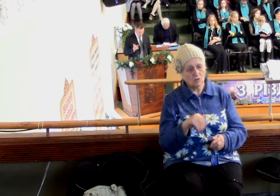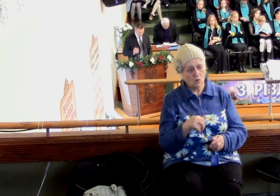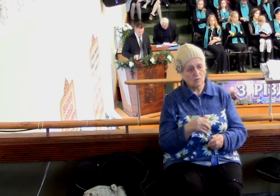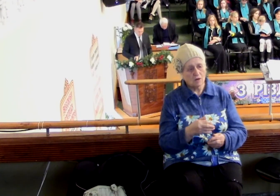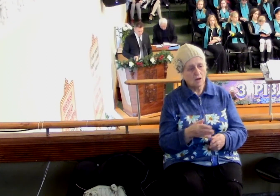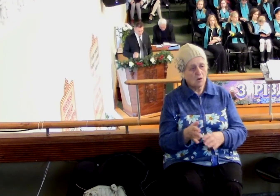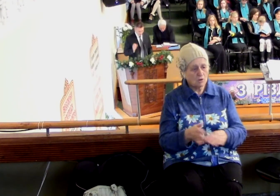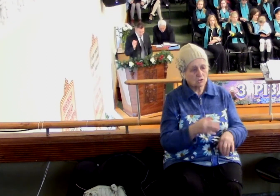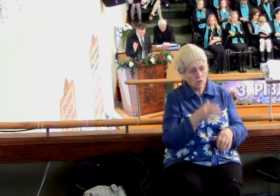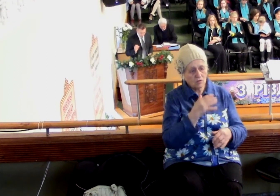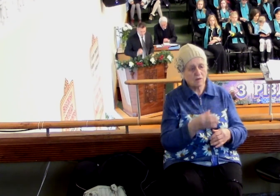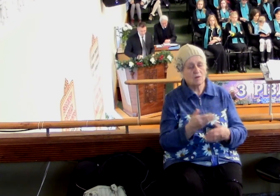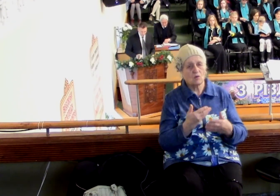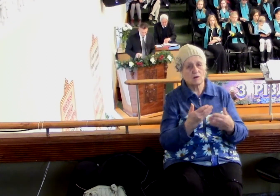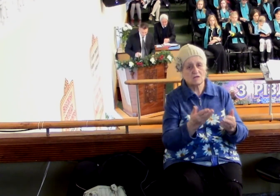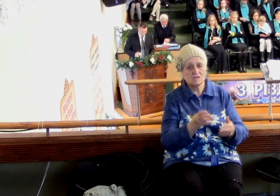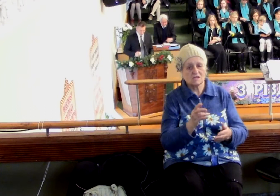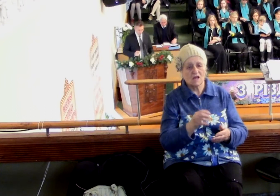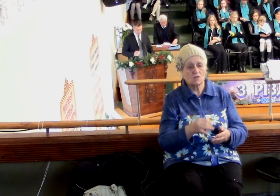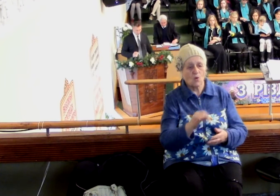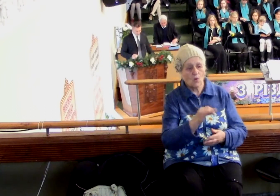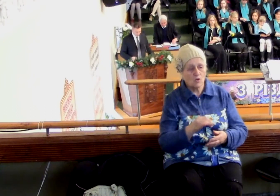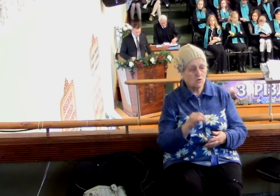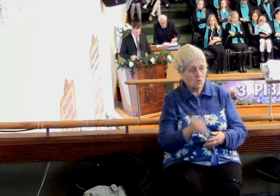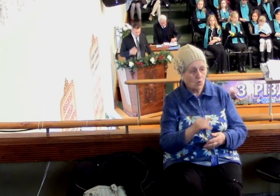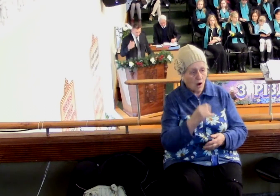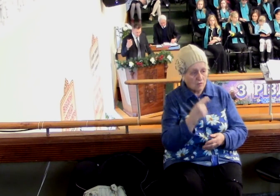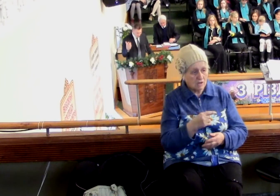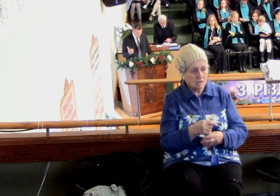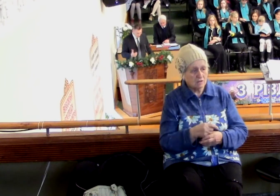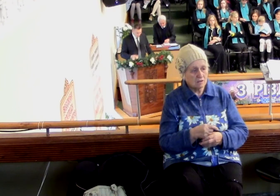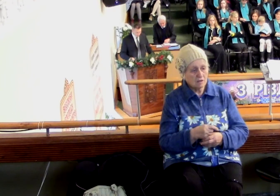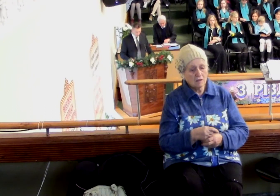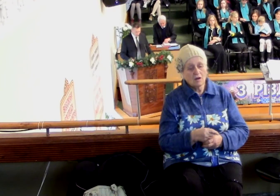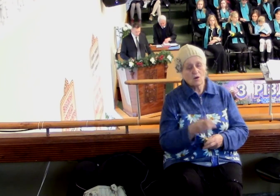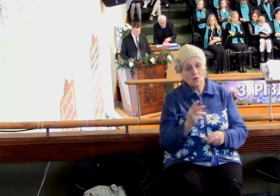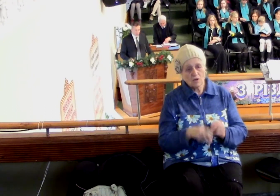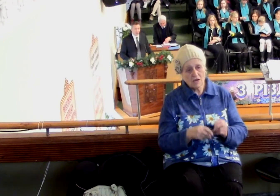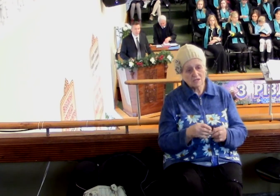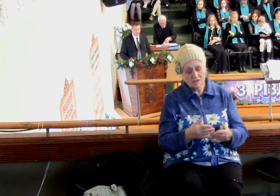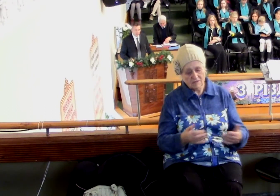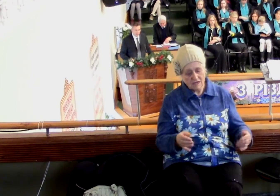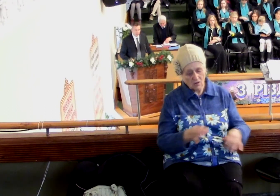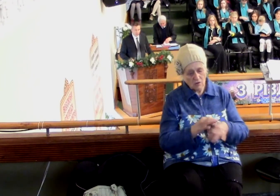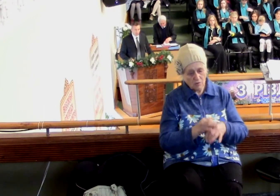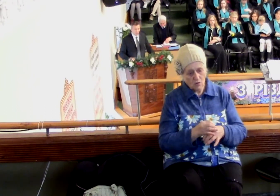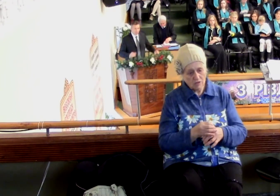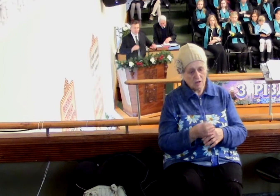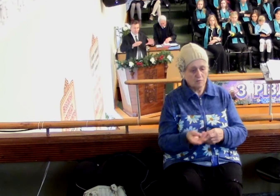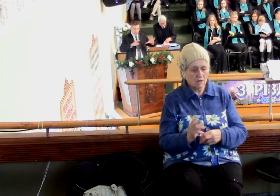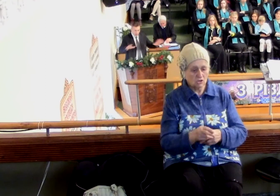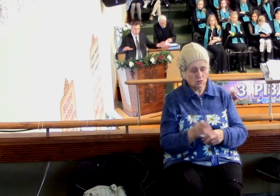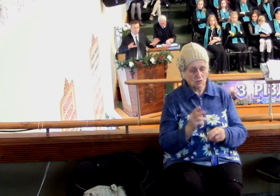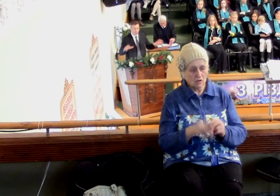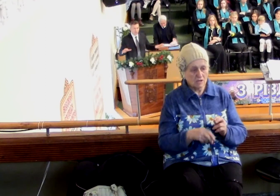с весью. Конец всякой плоти пришел, ибо земля наполнилась злодеяниями. И вот